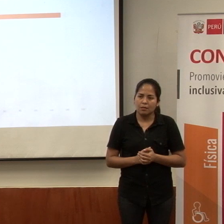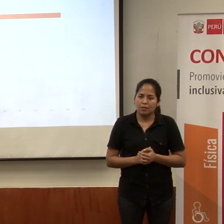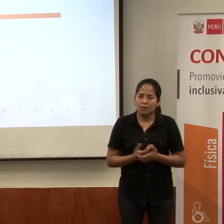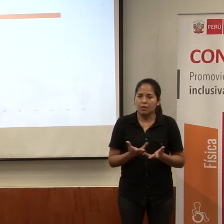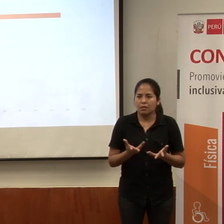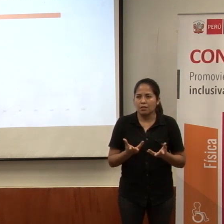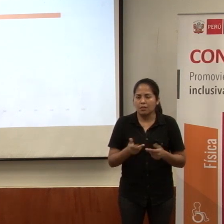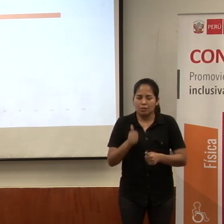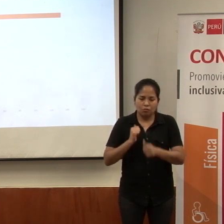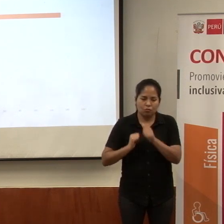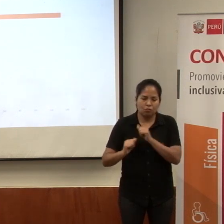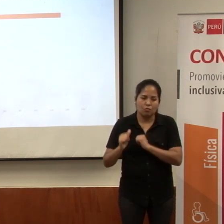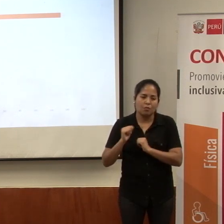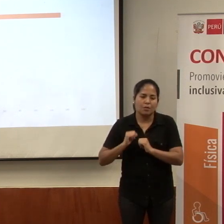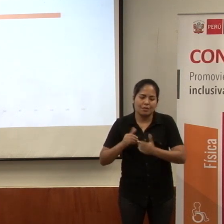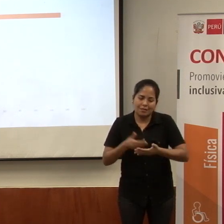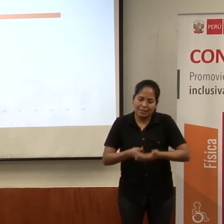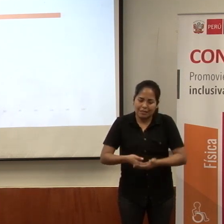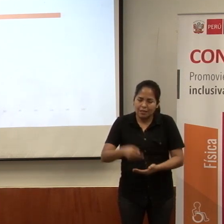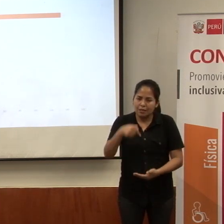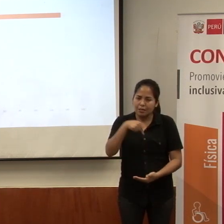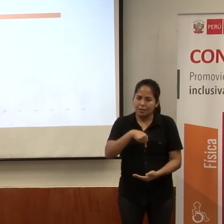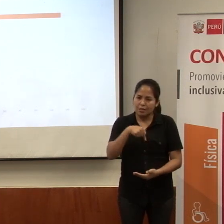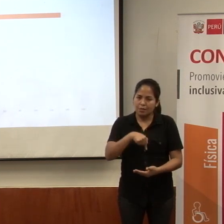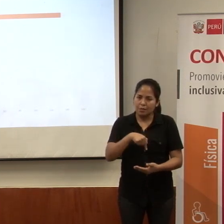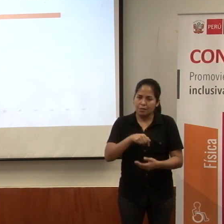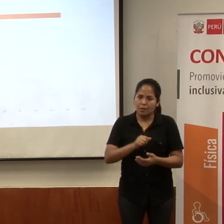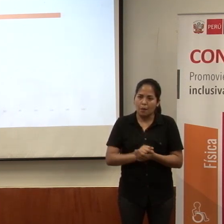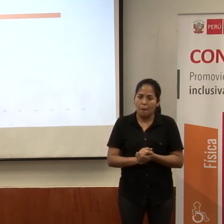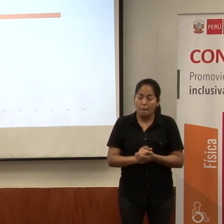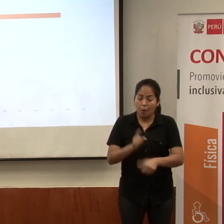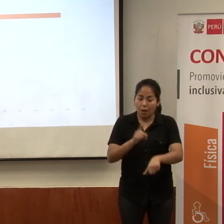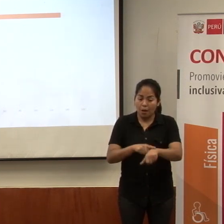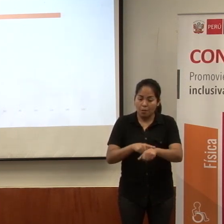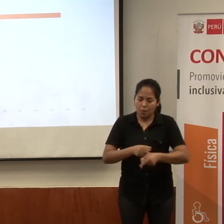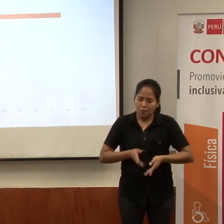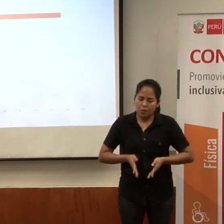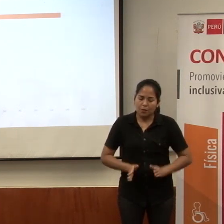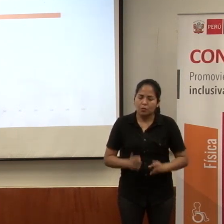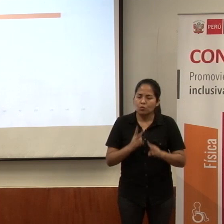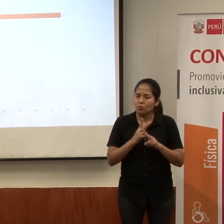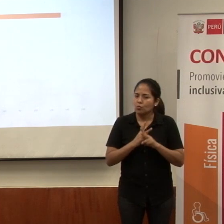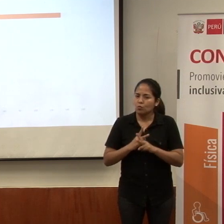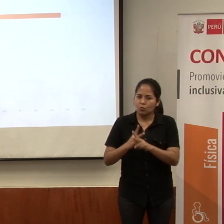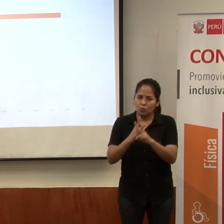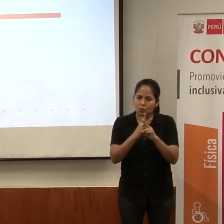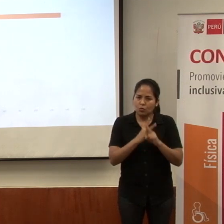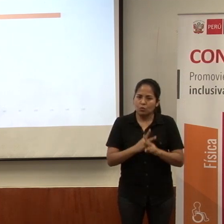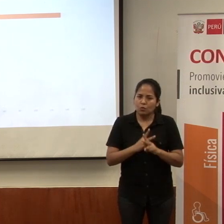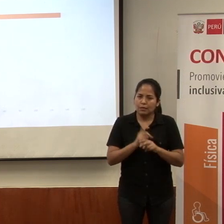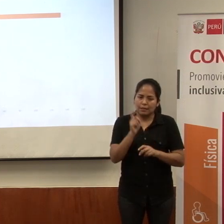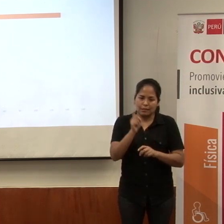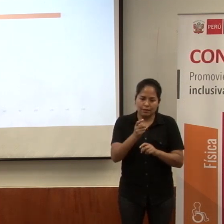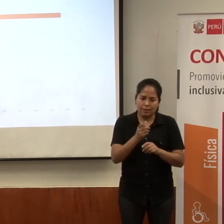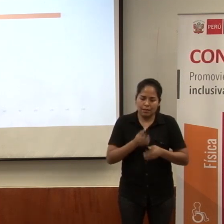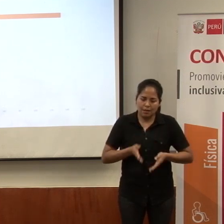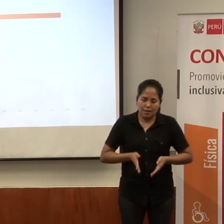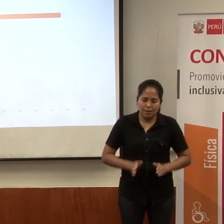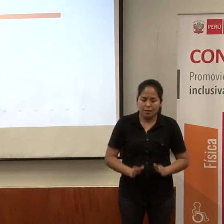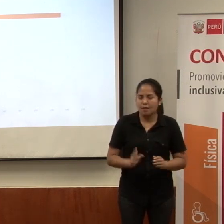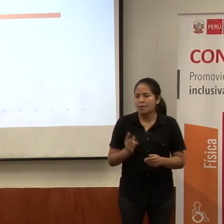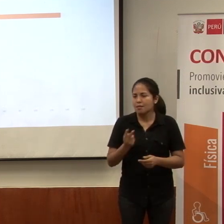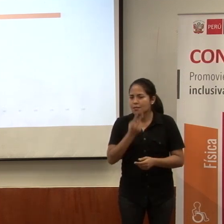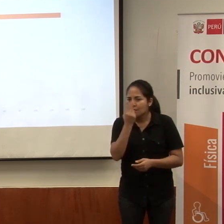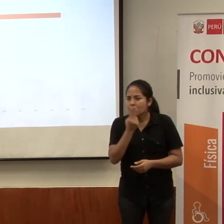fetal, hipoxia intraútero, pero al momento de nacer es fundamental. Los niños tienen que nacer, tienen que